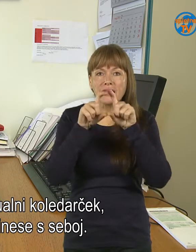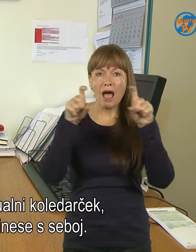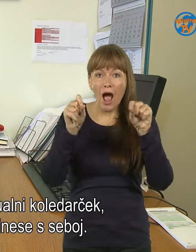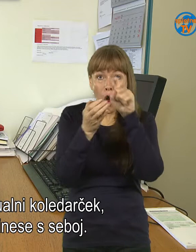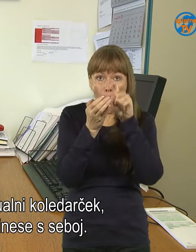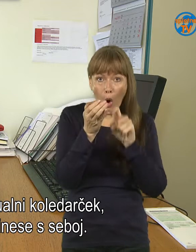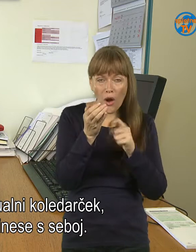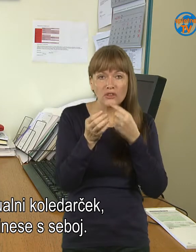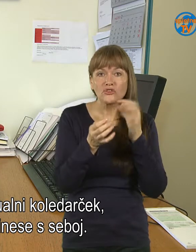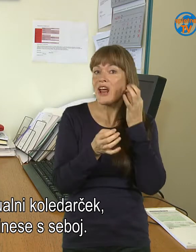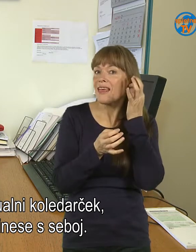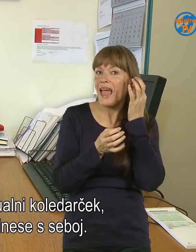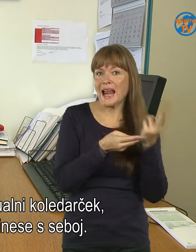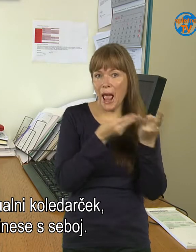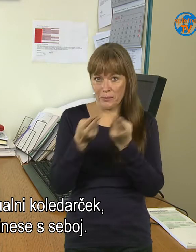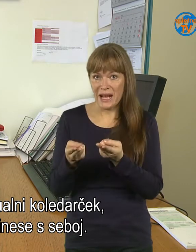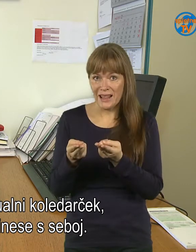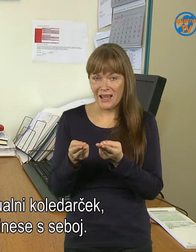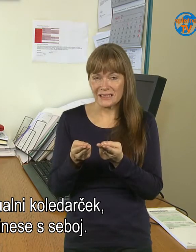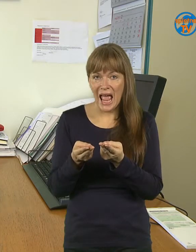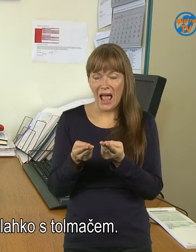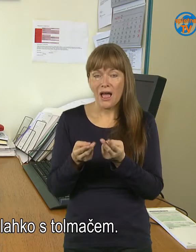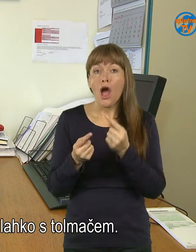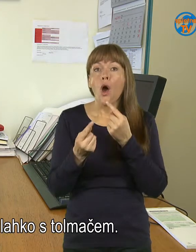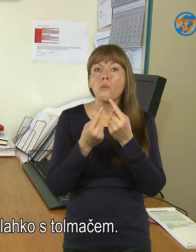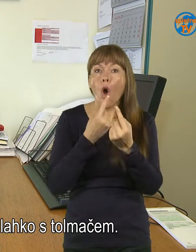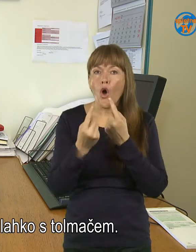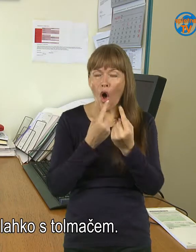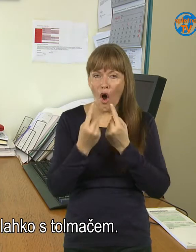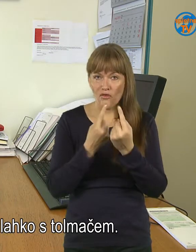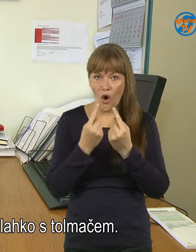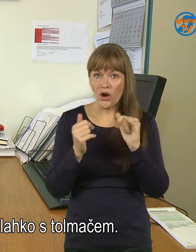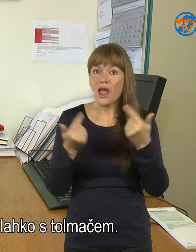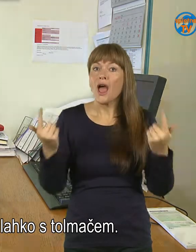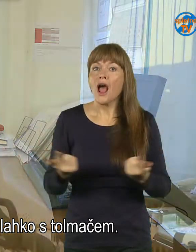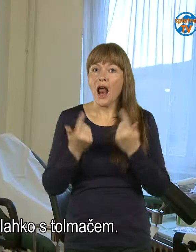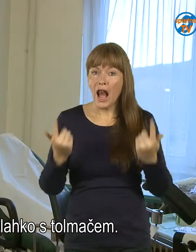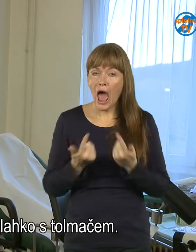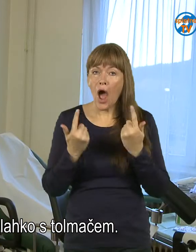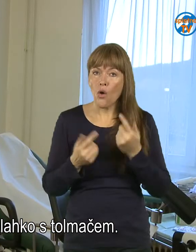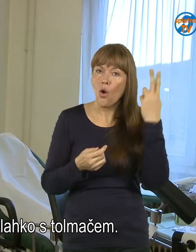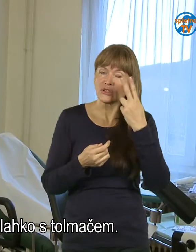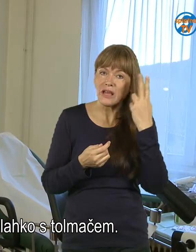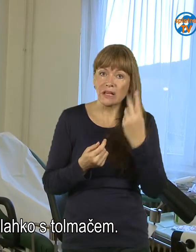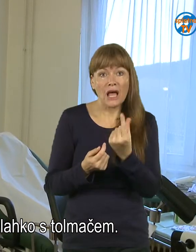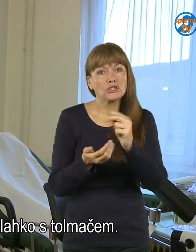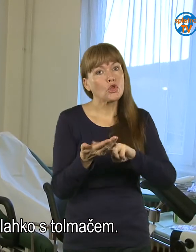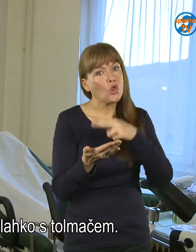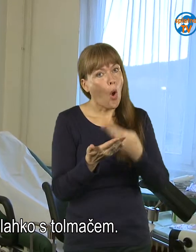če ga dekle prinese s seboj. Pogovor je lahko seveda s tolmačem.